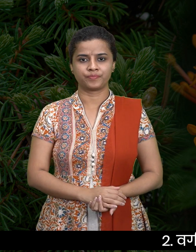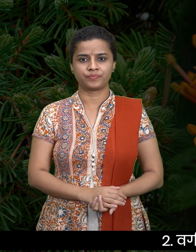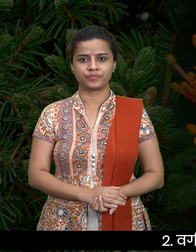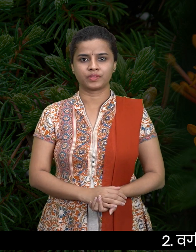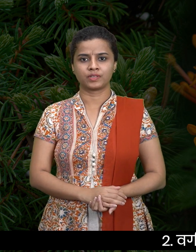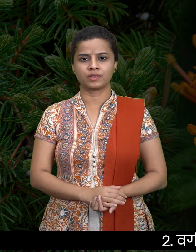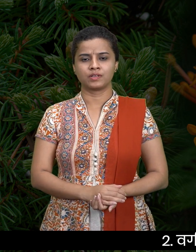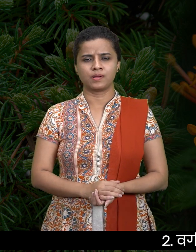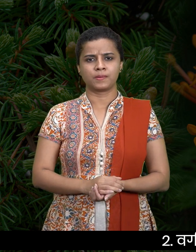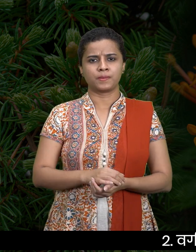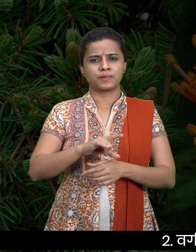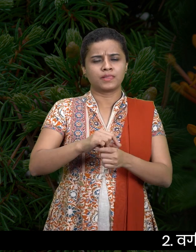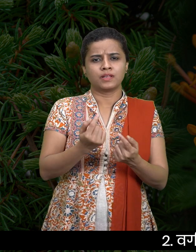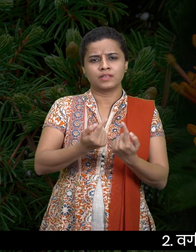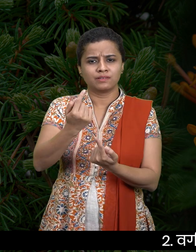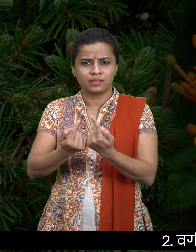वर्गीकरणाची नैसर्गिक प्रणाली.